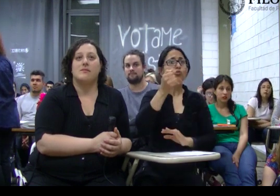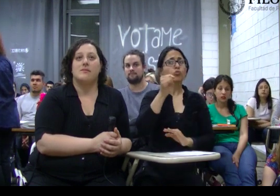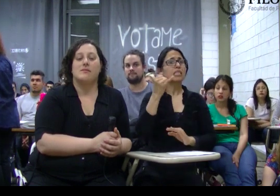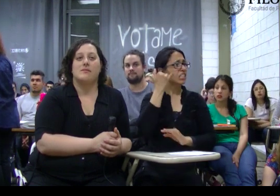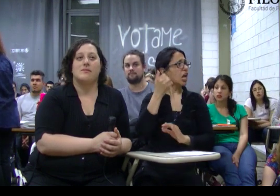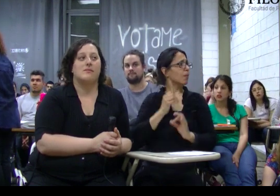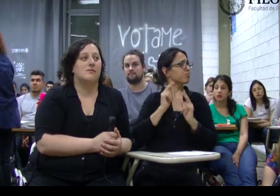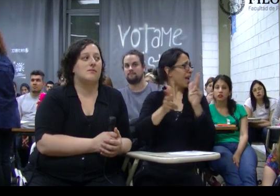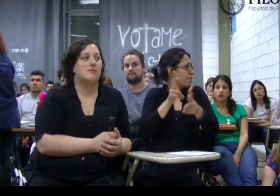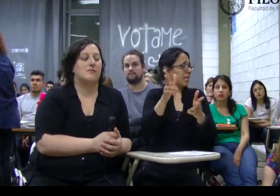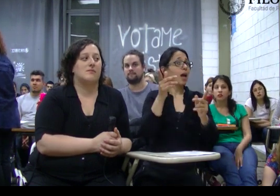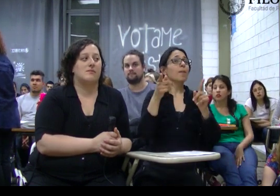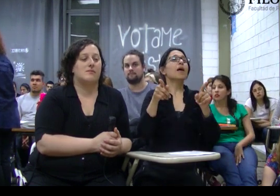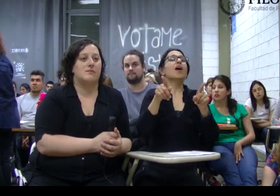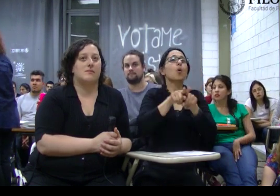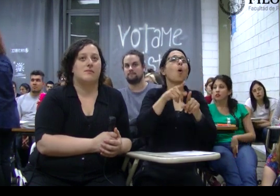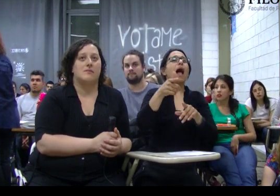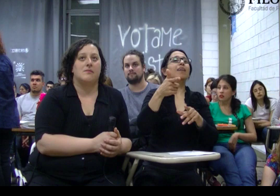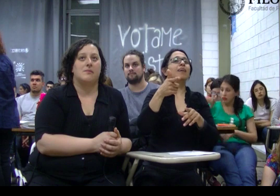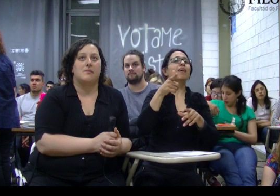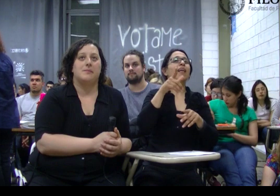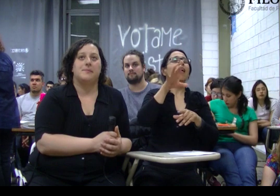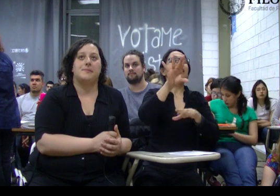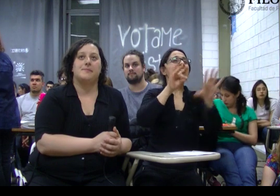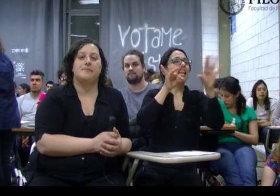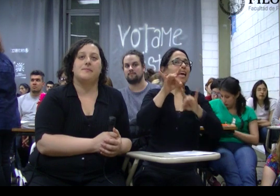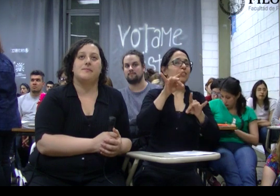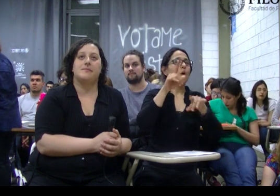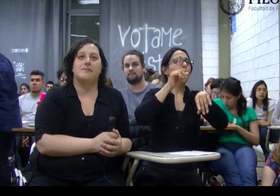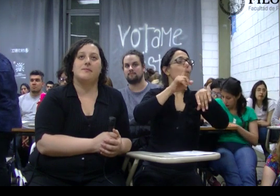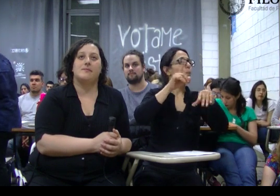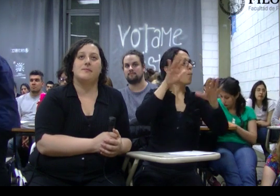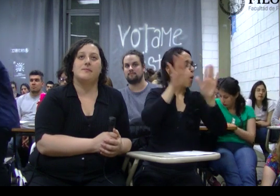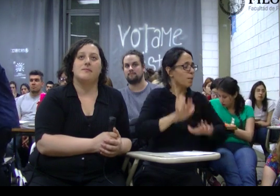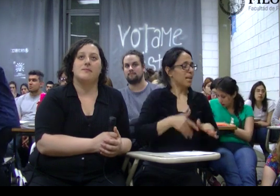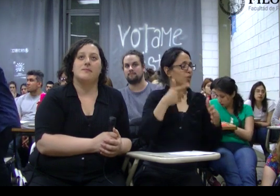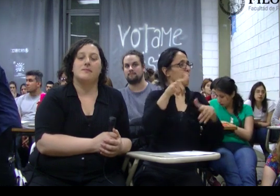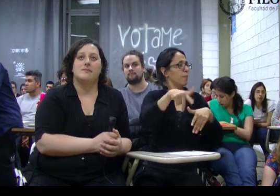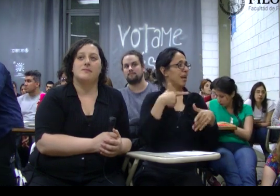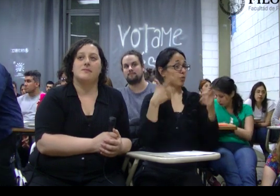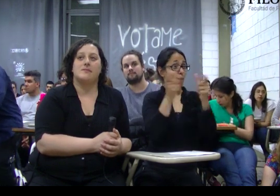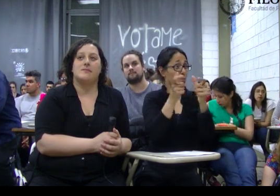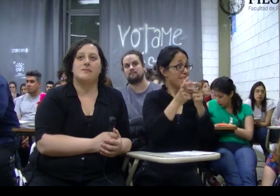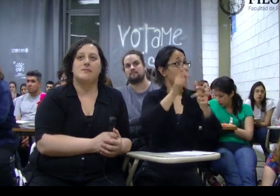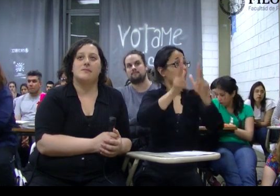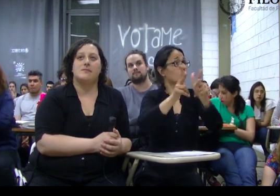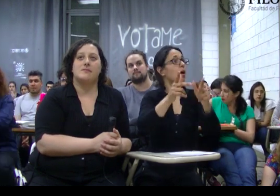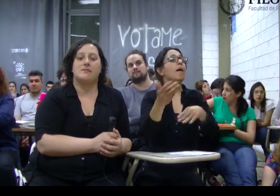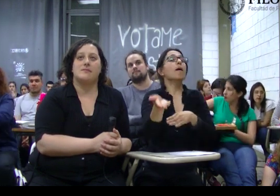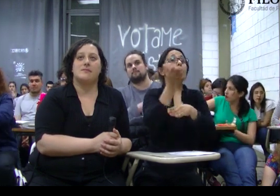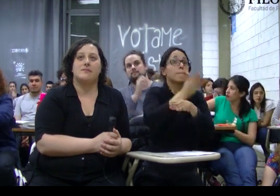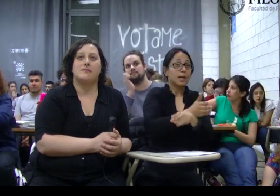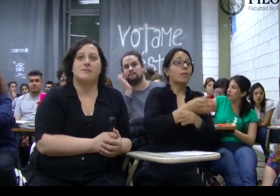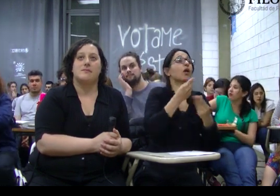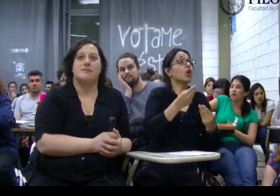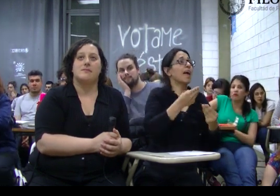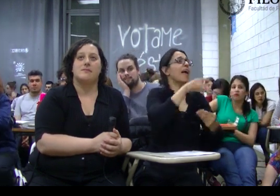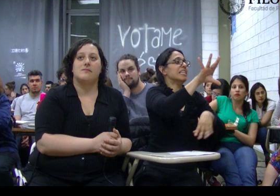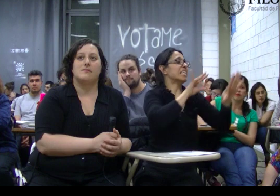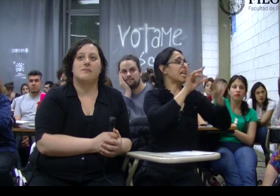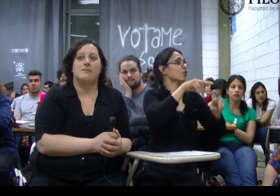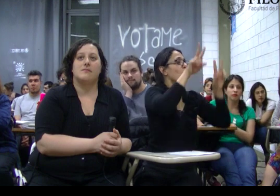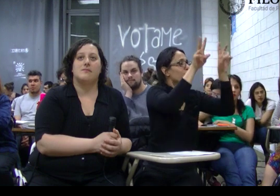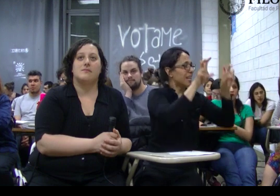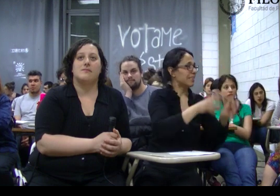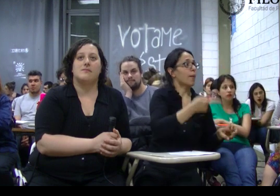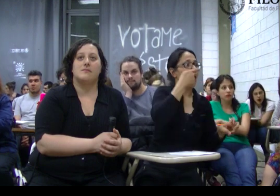etapa de los videos educativos en lengua de señas, hay una etapa de preproducción, donde es selección del contenido de